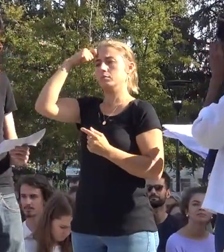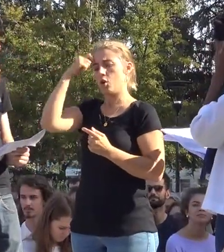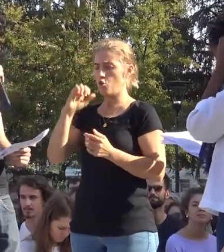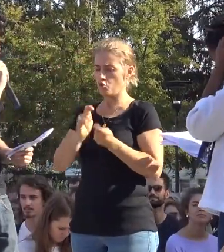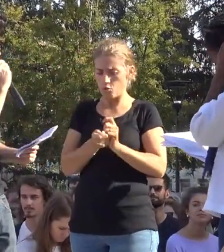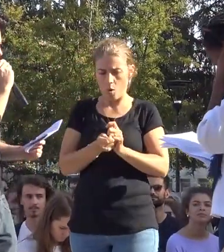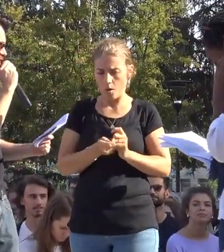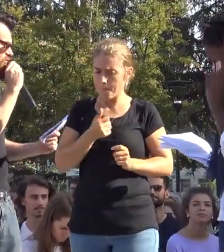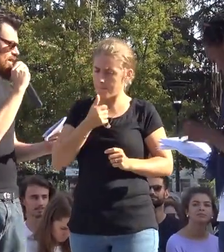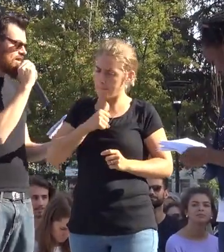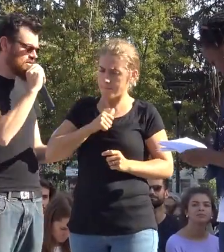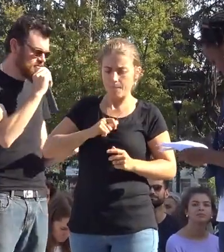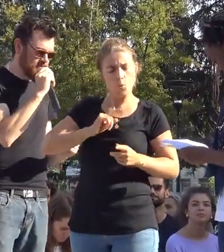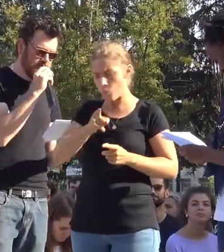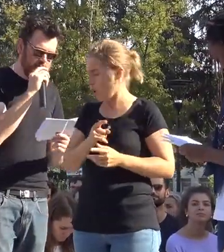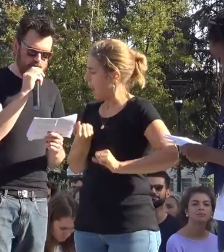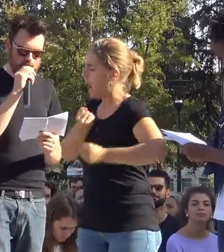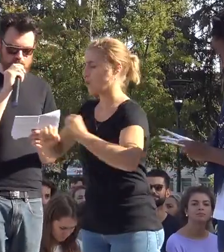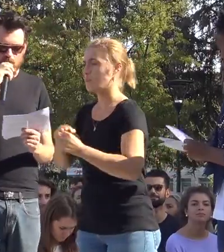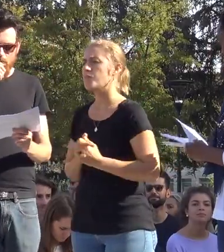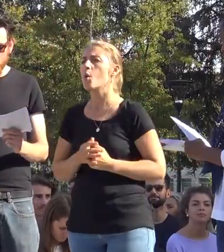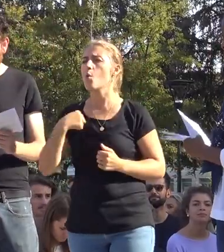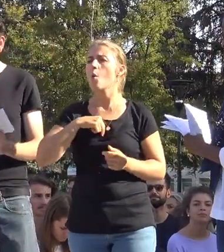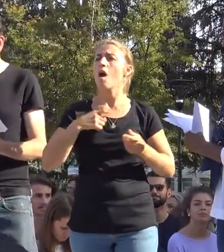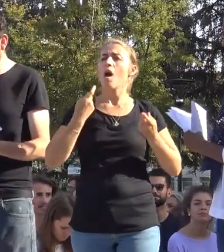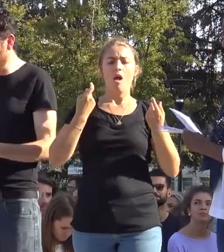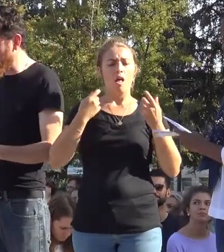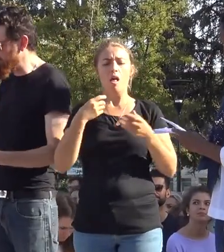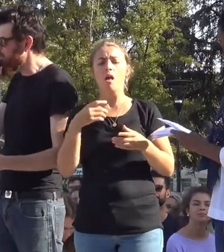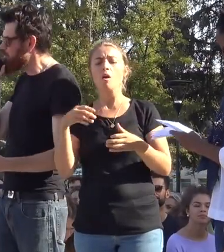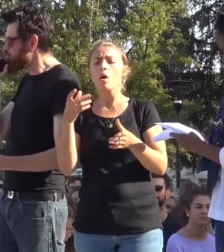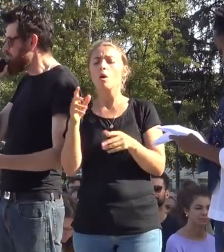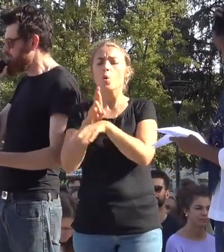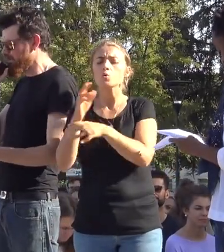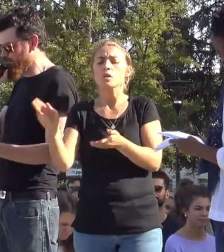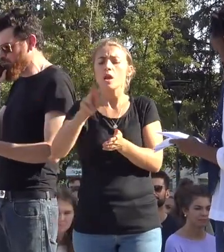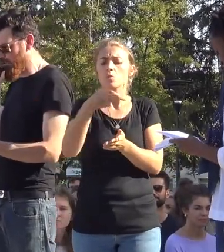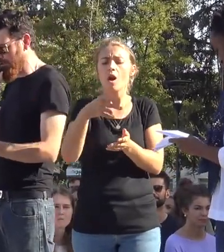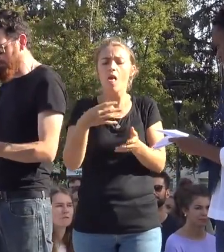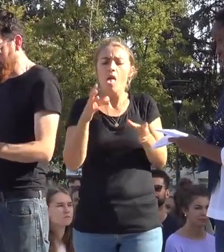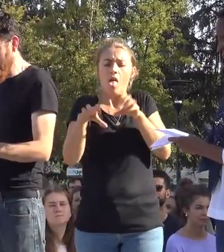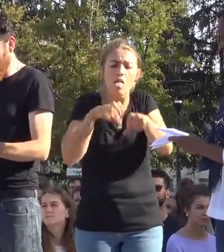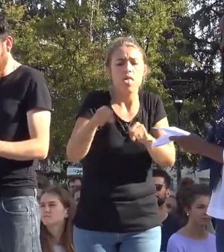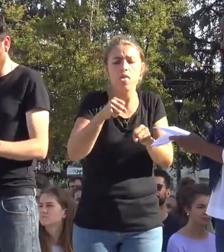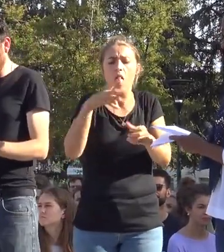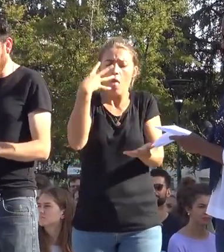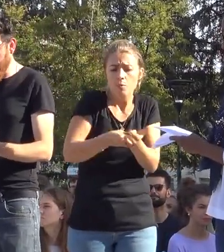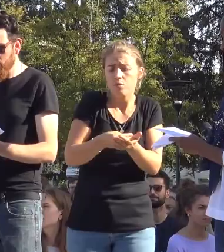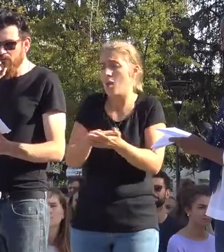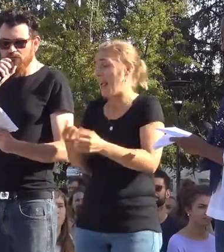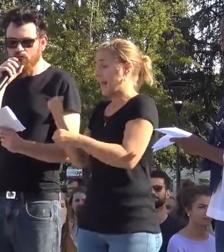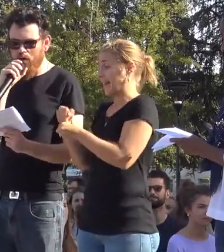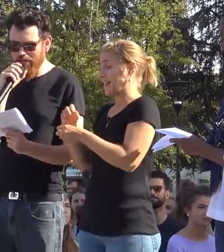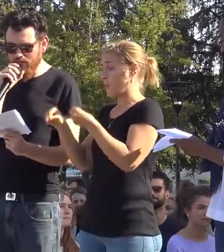subir. Nous vivons à crédit. Nous consommons plus de ressources naturelles que ce que la planète peut supporter et